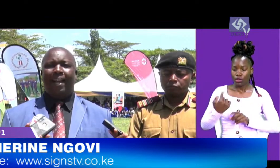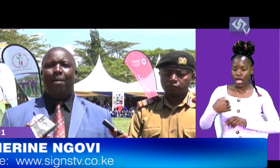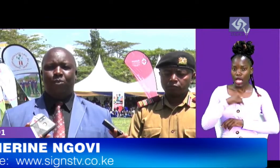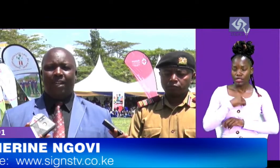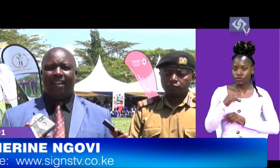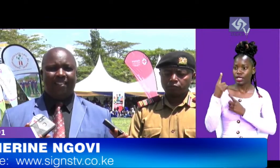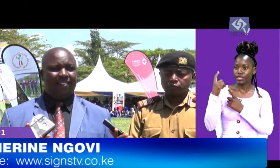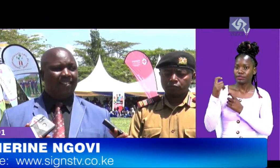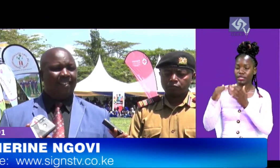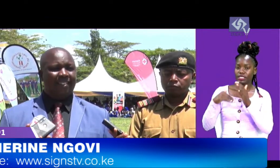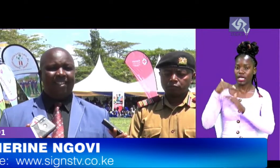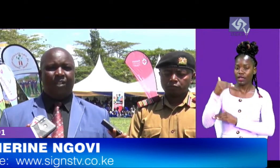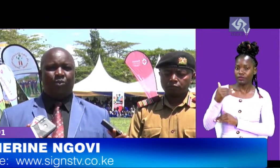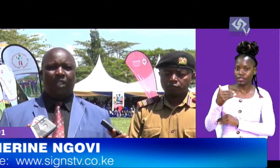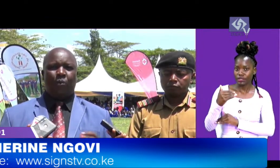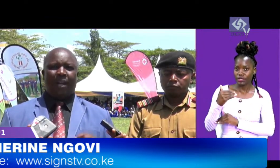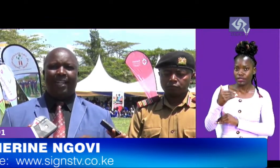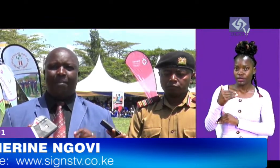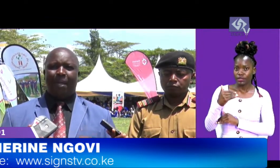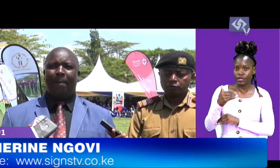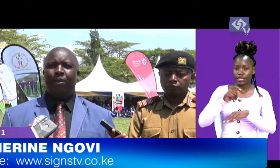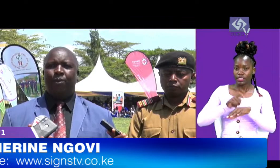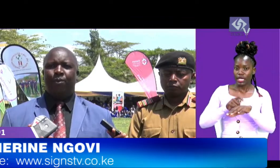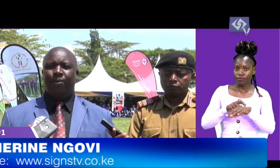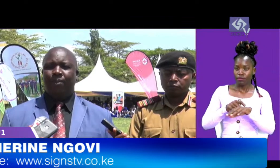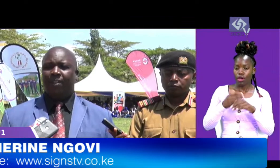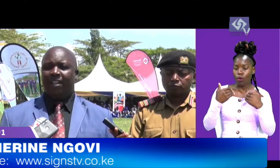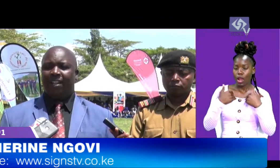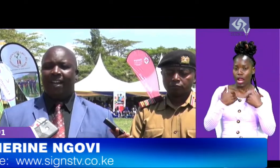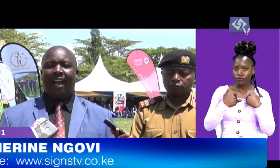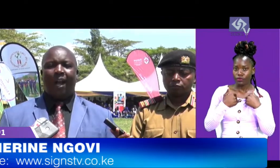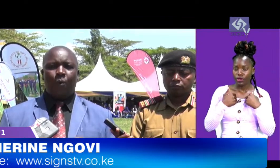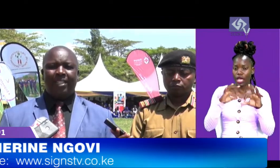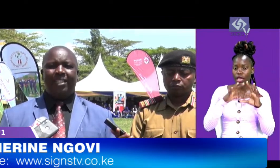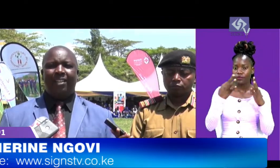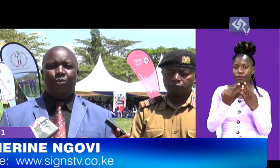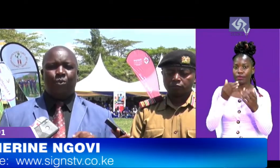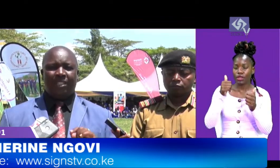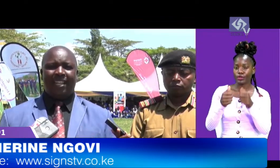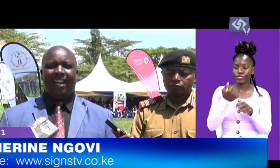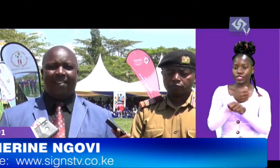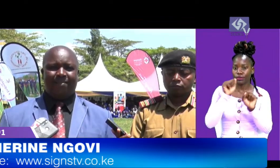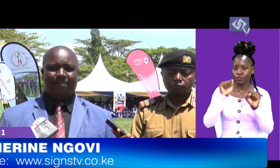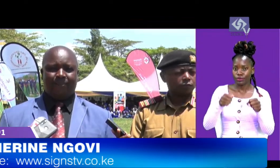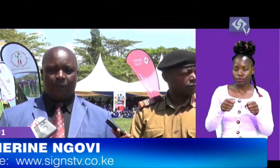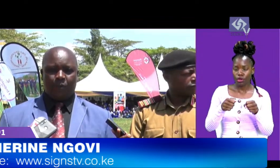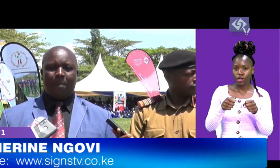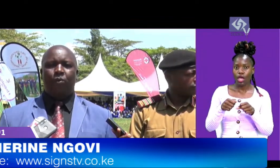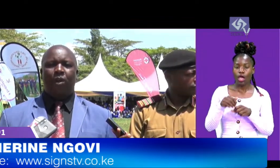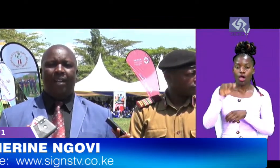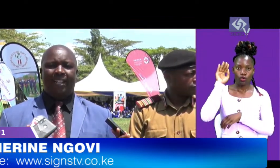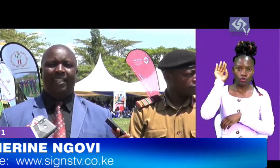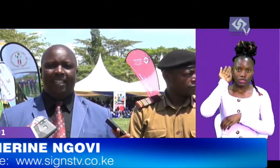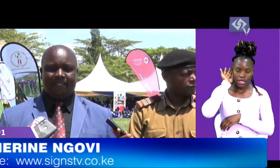ya muda tutakuwa na jamii ambayo hawezi kusikia kwamba kuna ukeketaji.